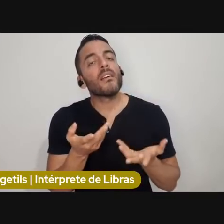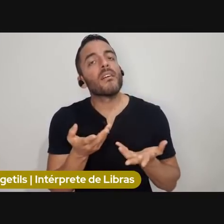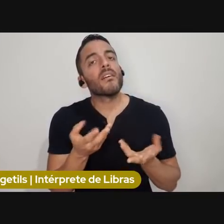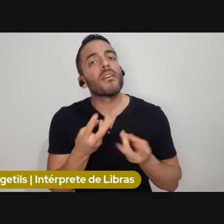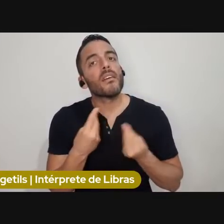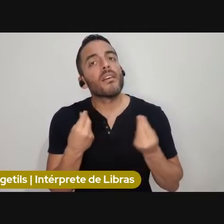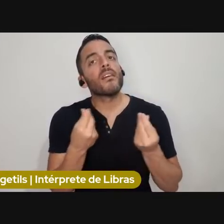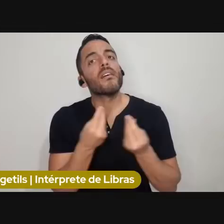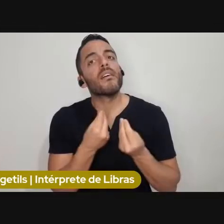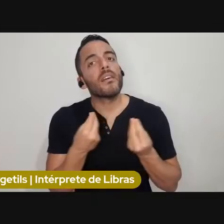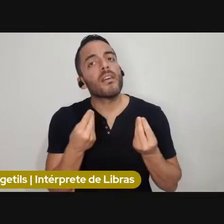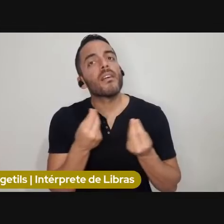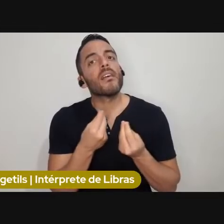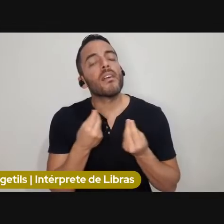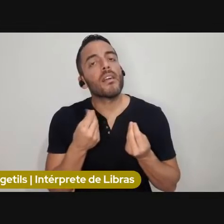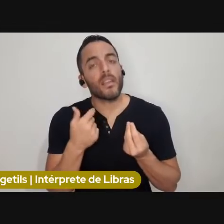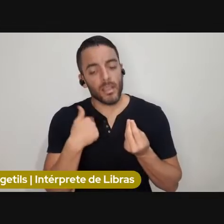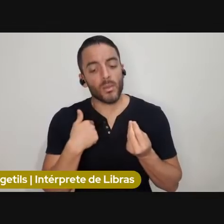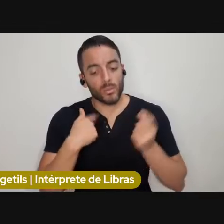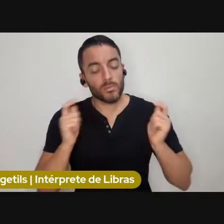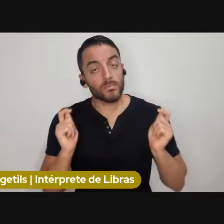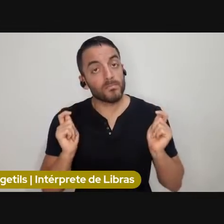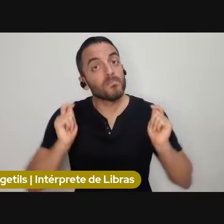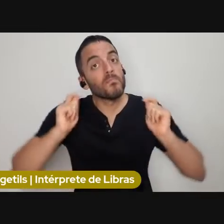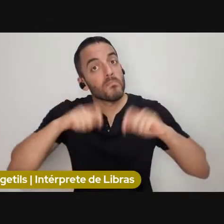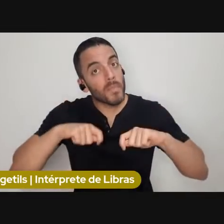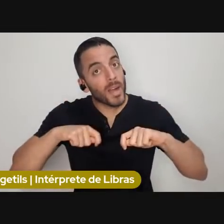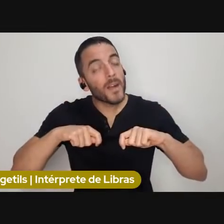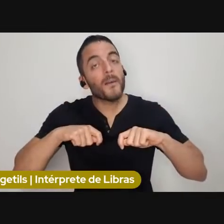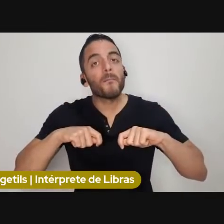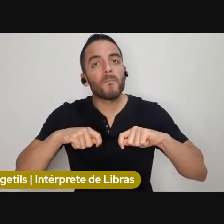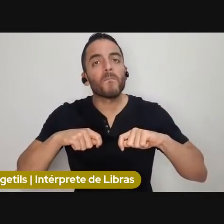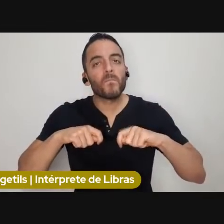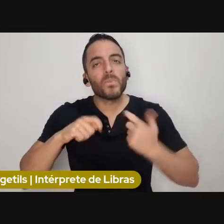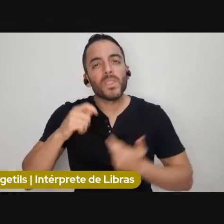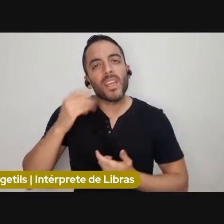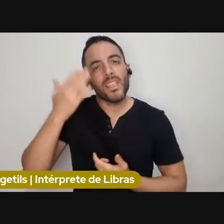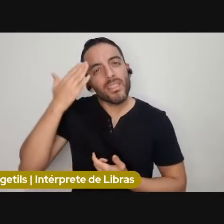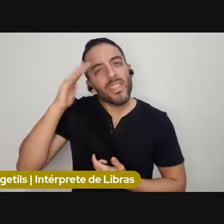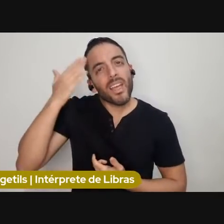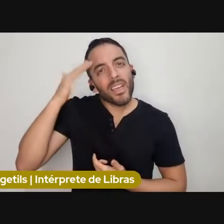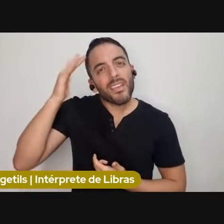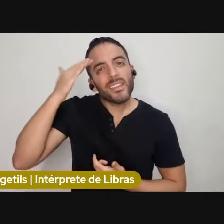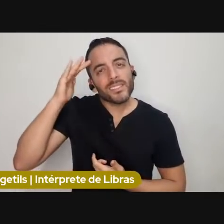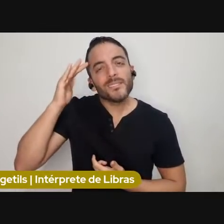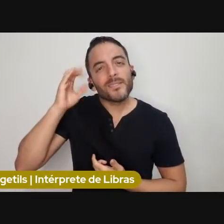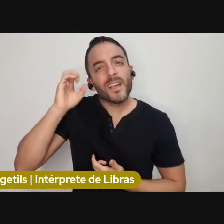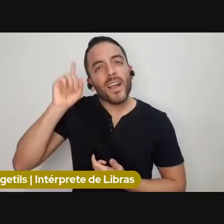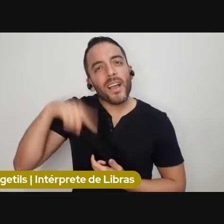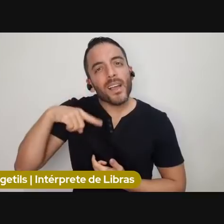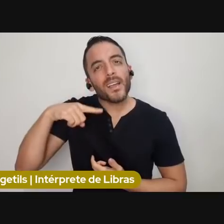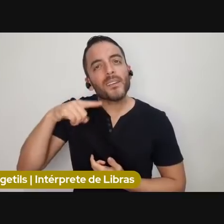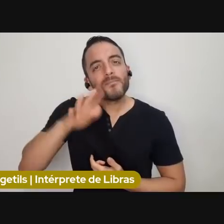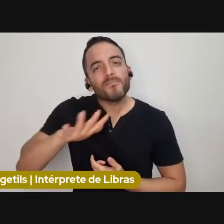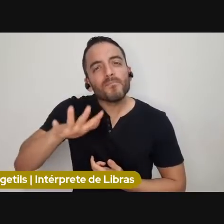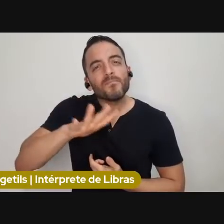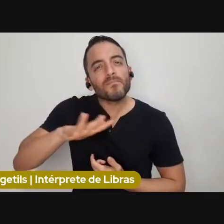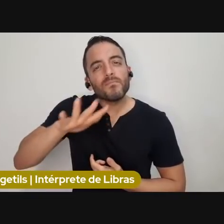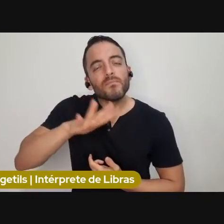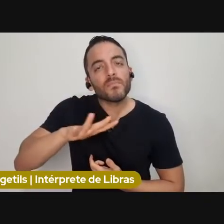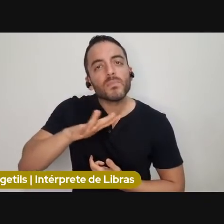pequena capacidade de compreensão de todo esse campo